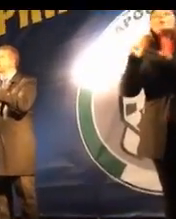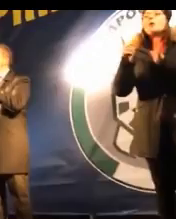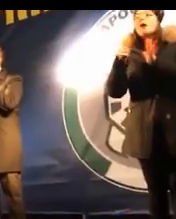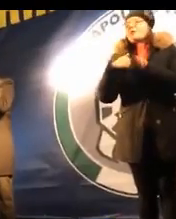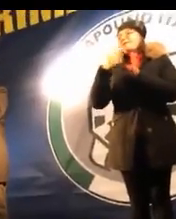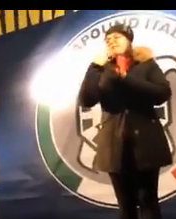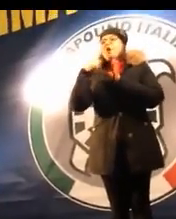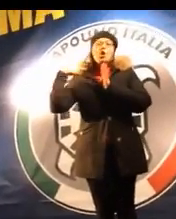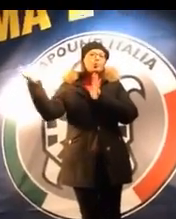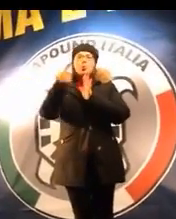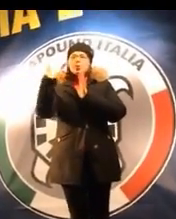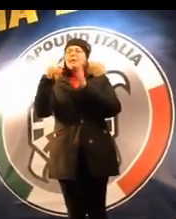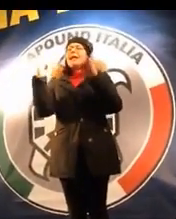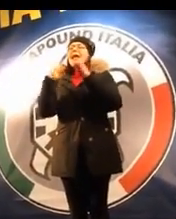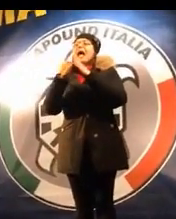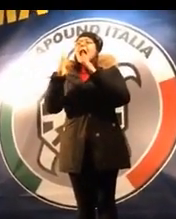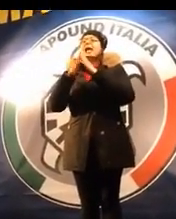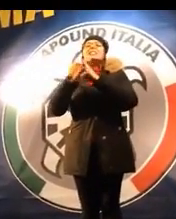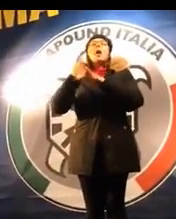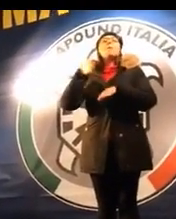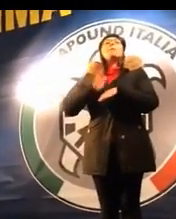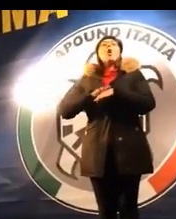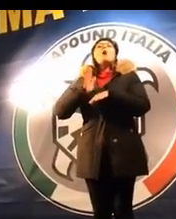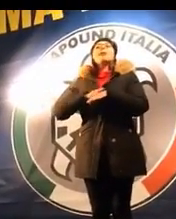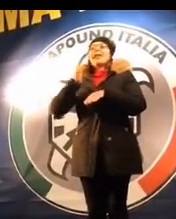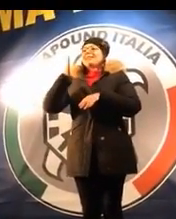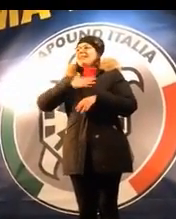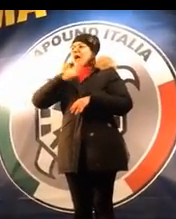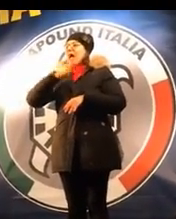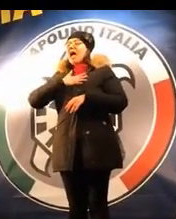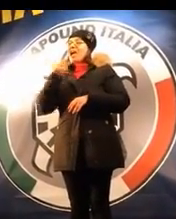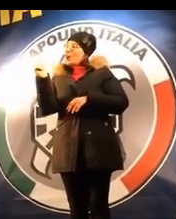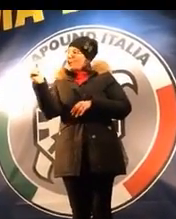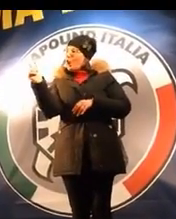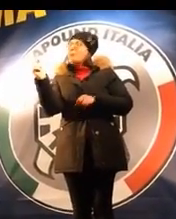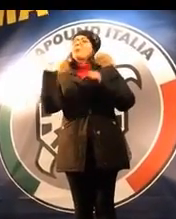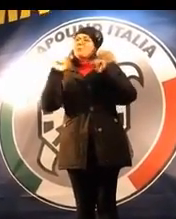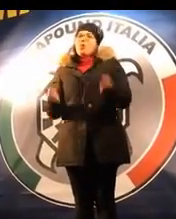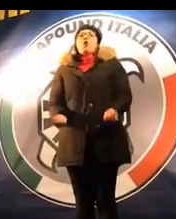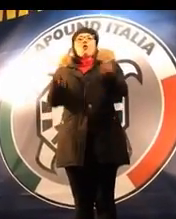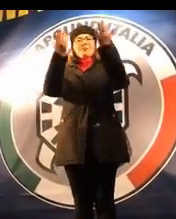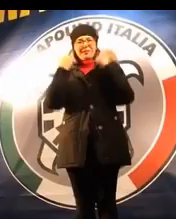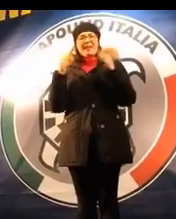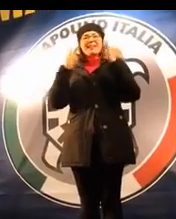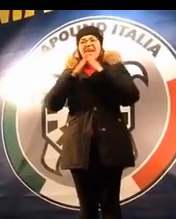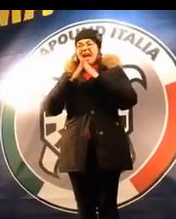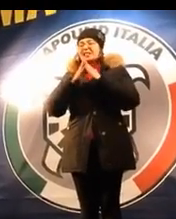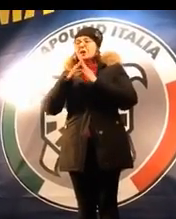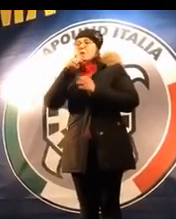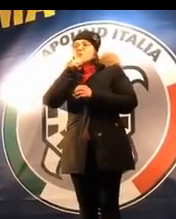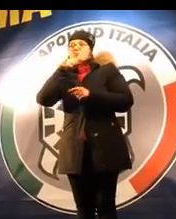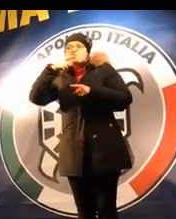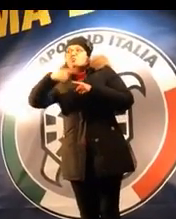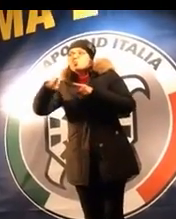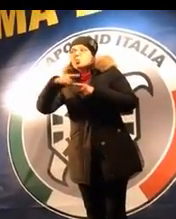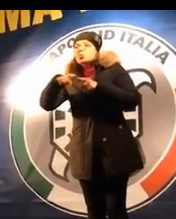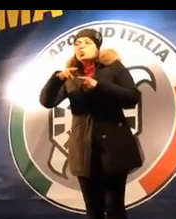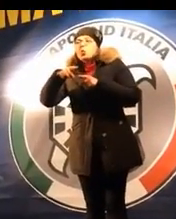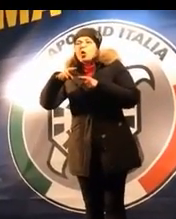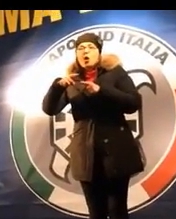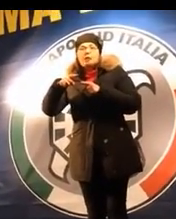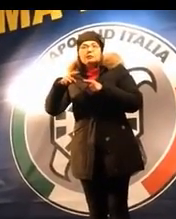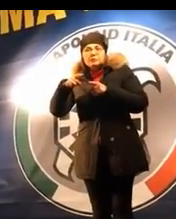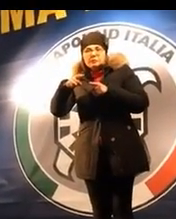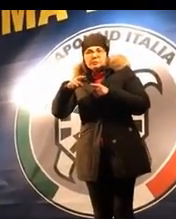proprietà. Quindi consentire alle giovani coppie di diventare proprietarie di casa e far sì che il mutuo non diventi più una trappola in cui si